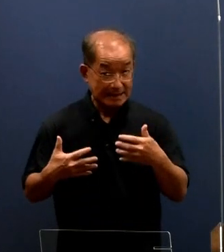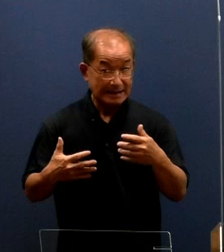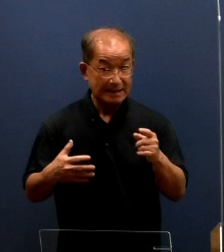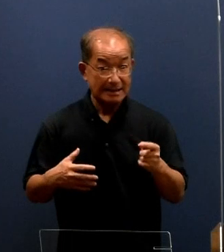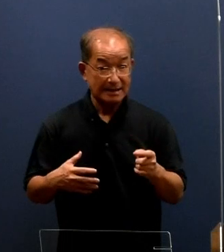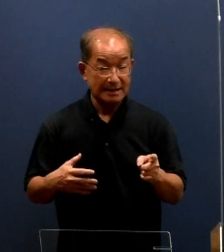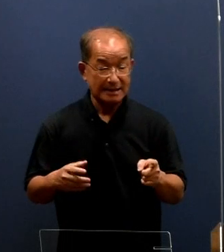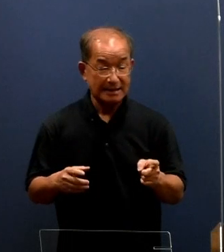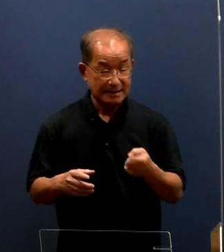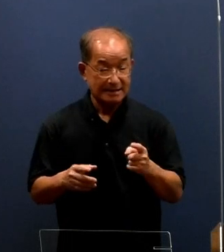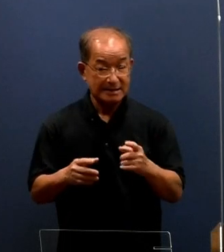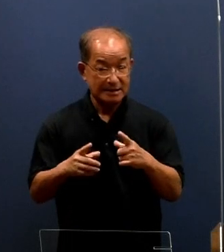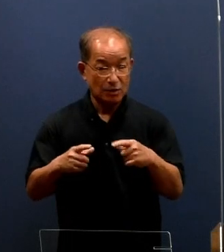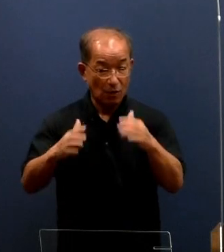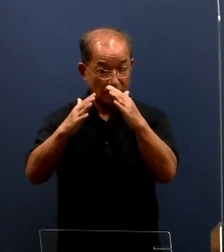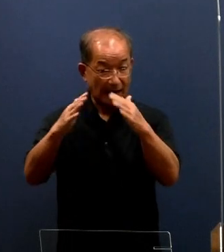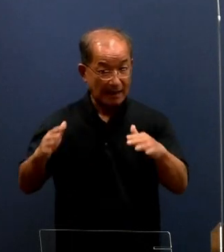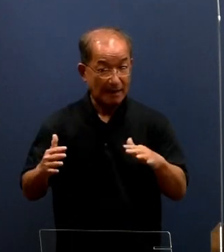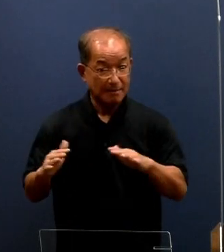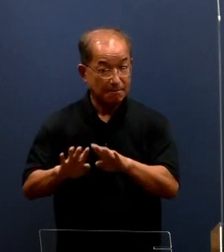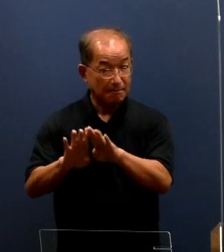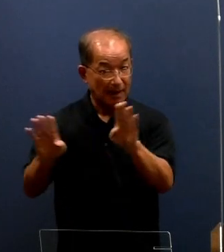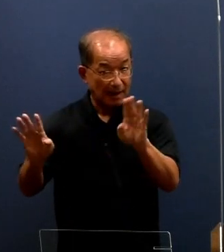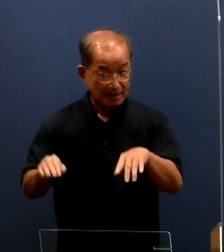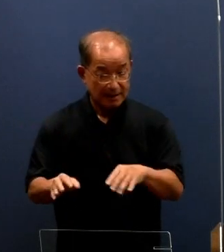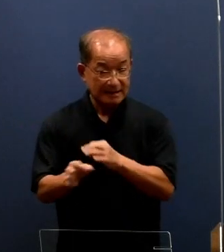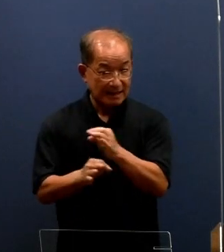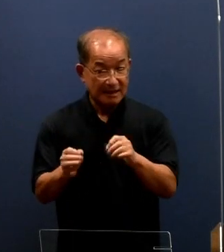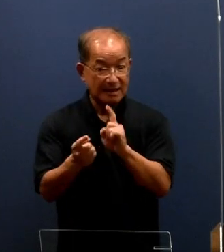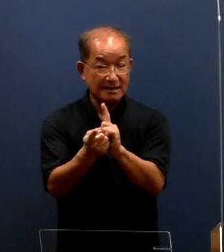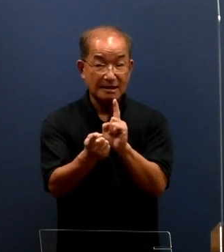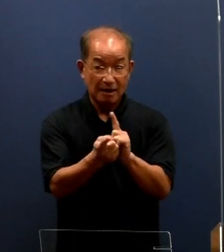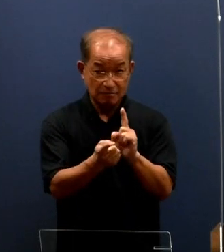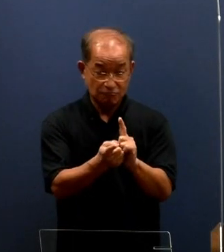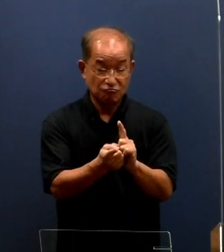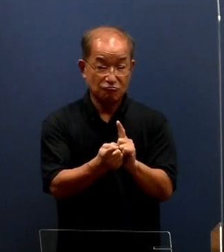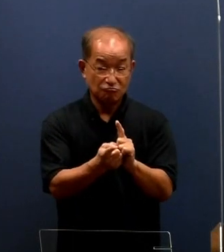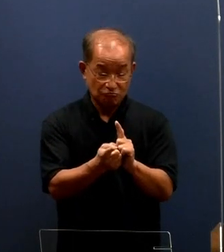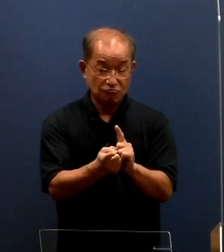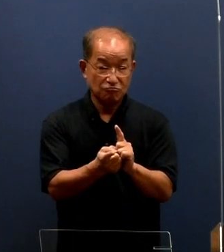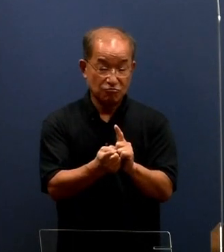的な経済対策として取りまとめられて、まあ、予算としてまとめられることになると思いますので。